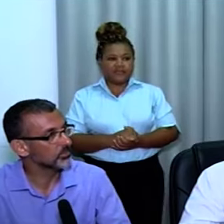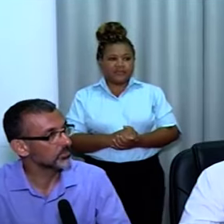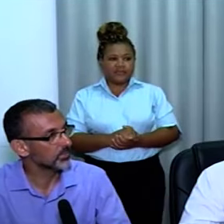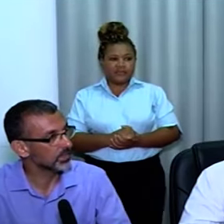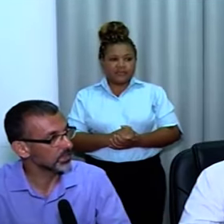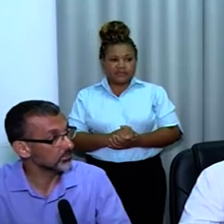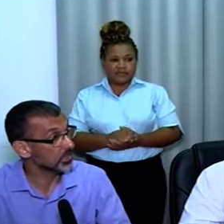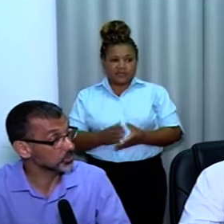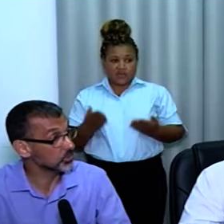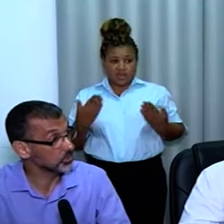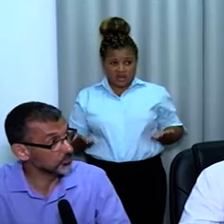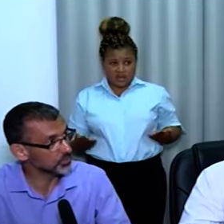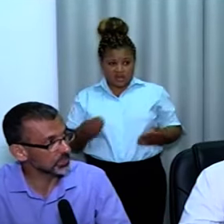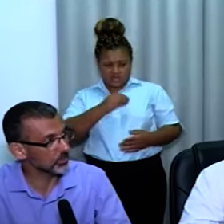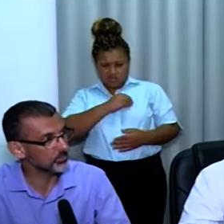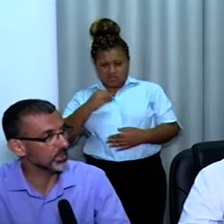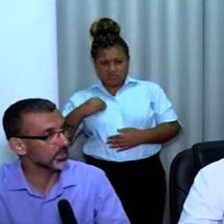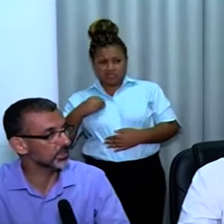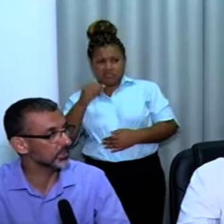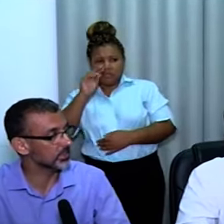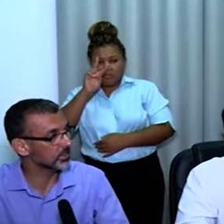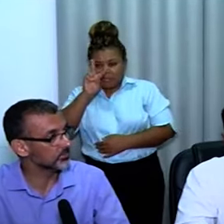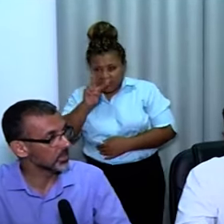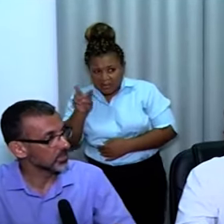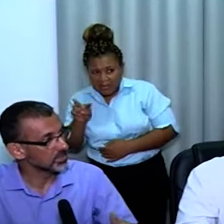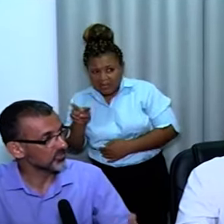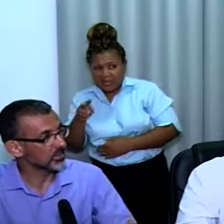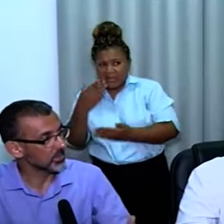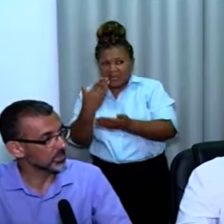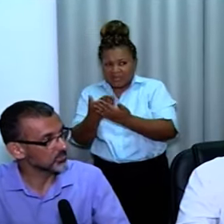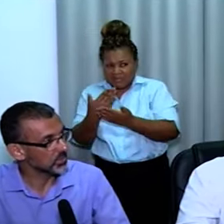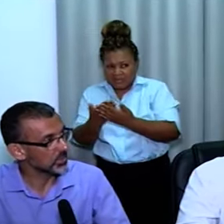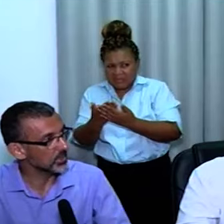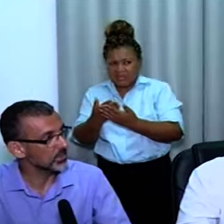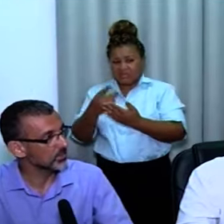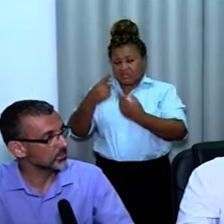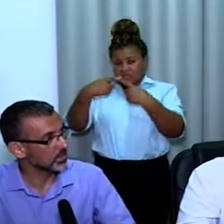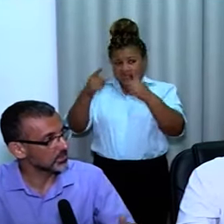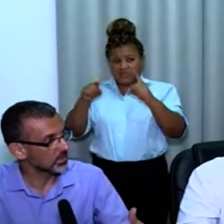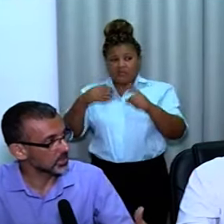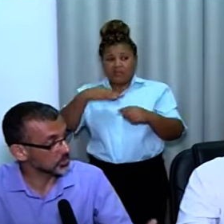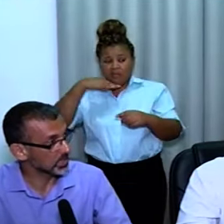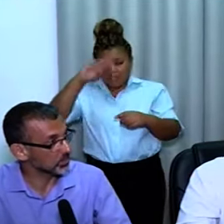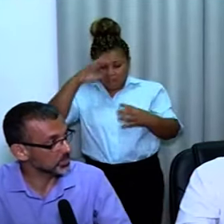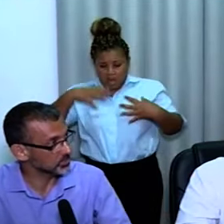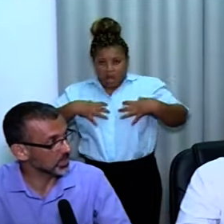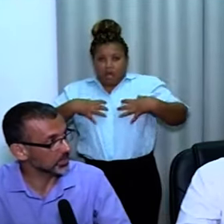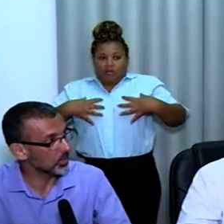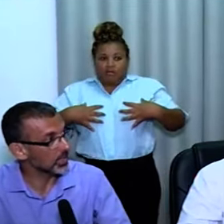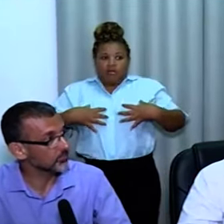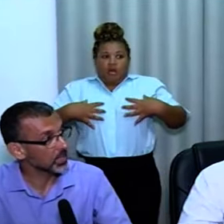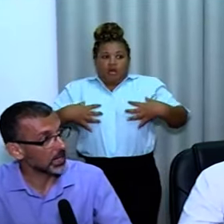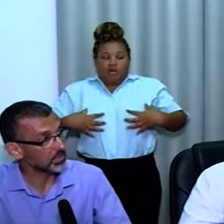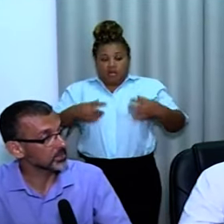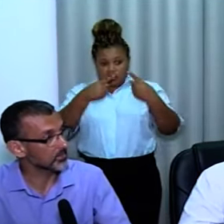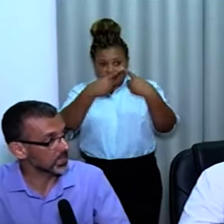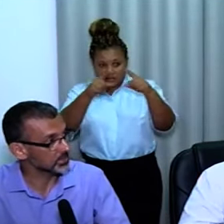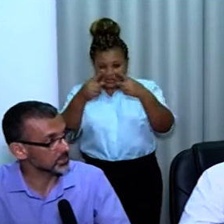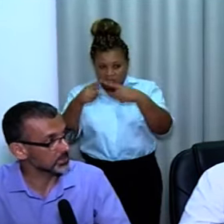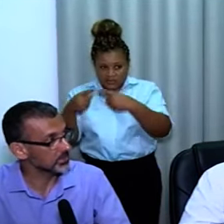symptômes, pareil, ben les autres nouveaux symptômes, pareil, difficulté à respirer. Ben, les autres symptômes respiratoires